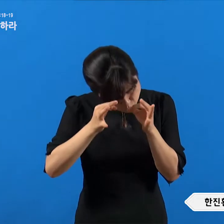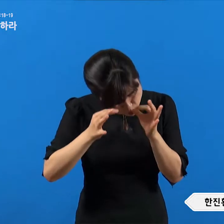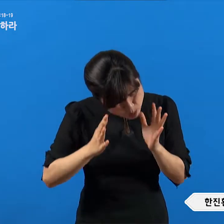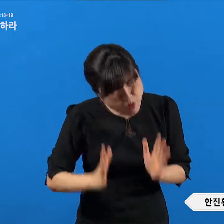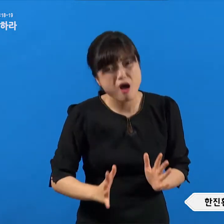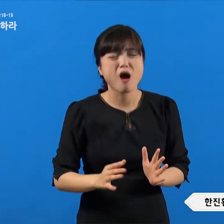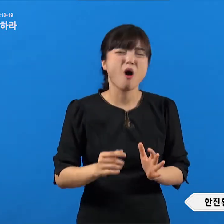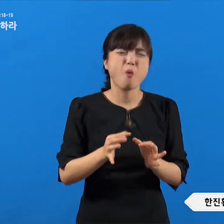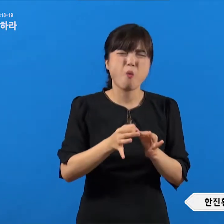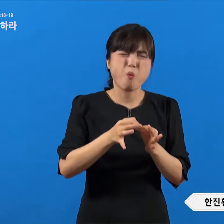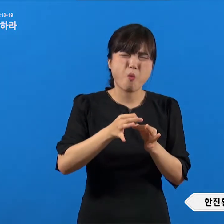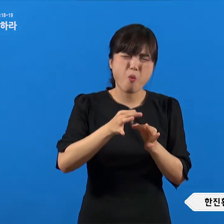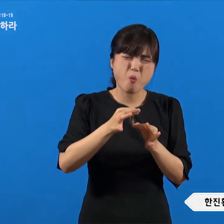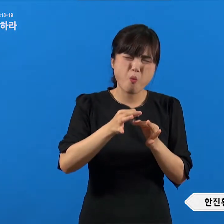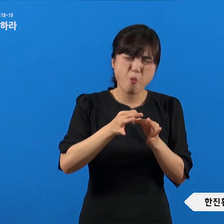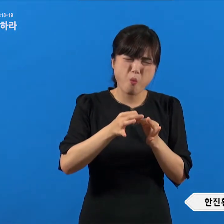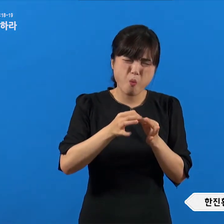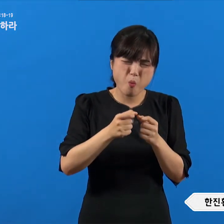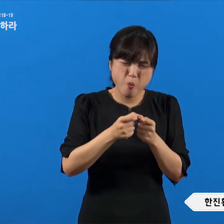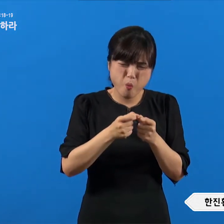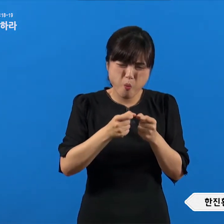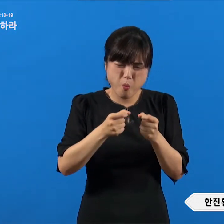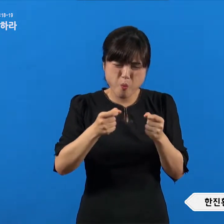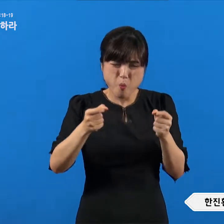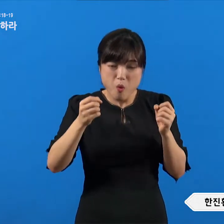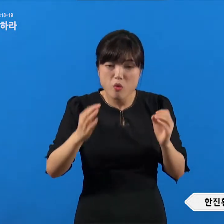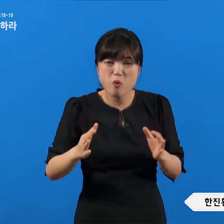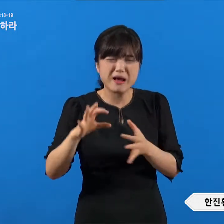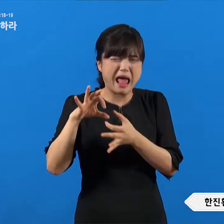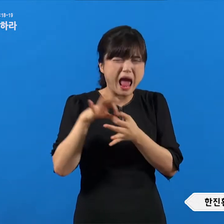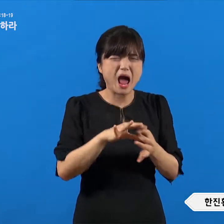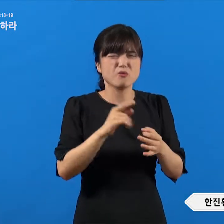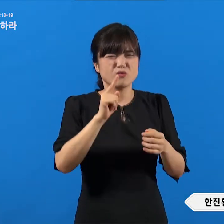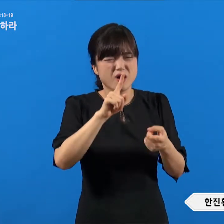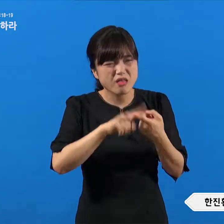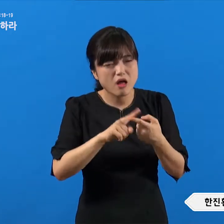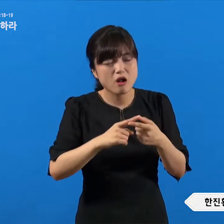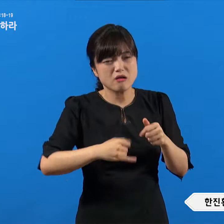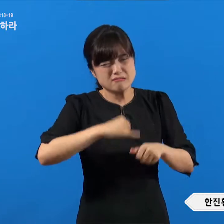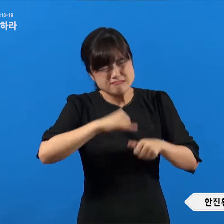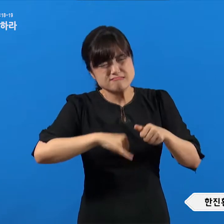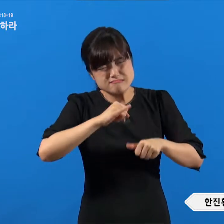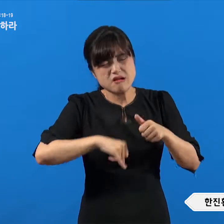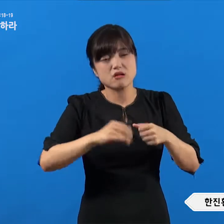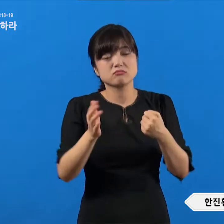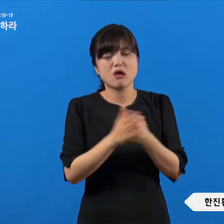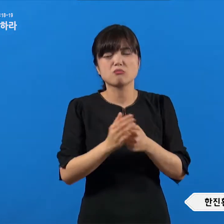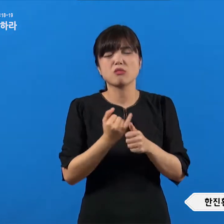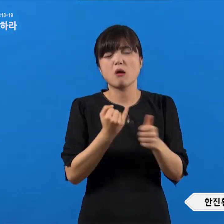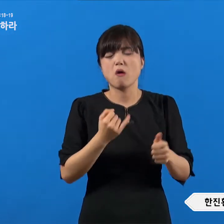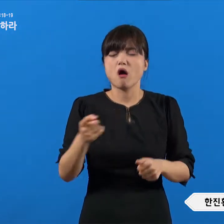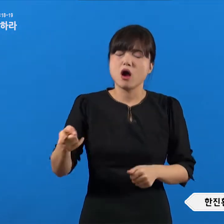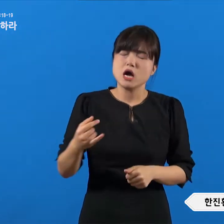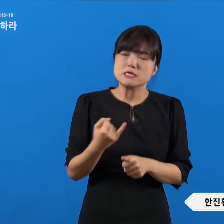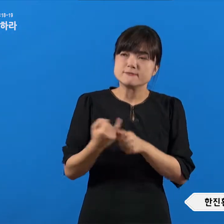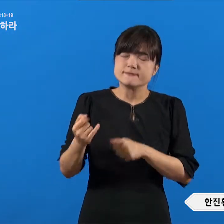너 예비고사 몇 점 맞았어? 하니까 목사님 그러면 저도 모르게 그냥 주먹이 나가려고 합니다.